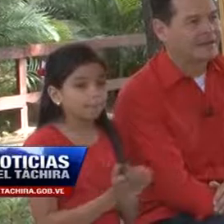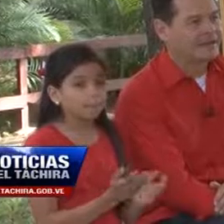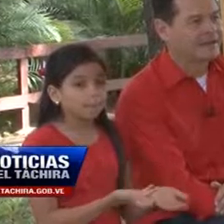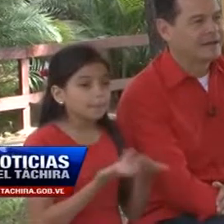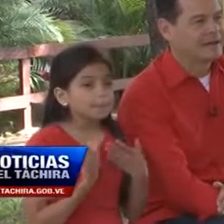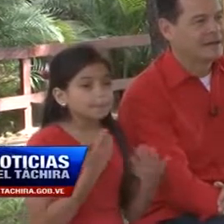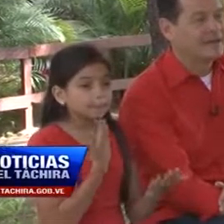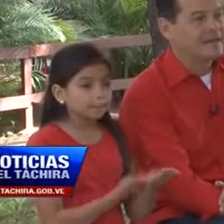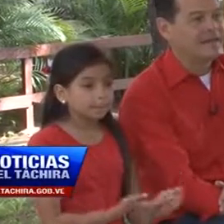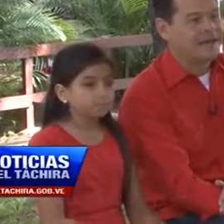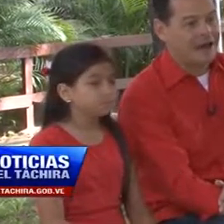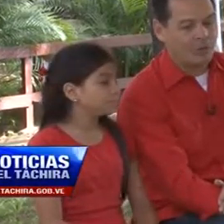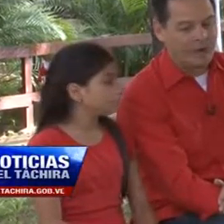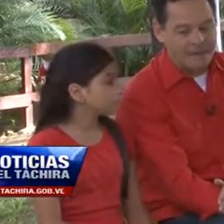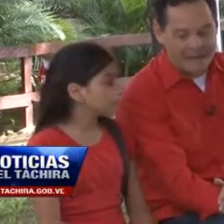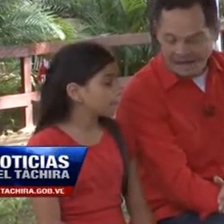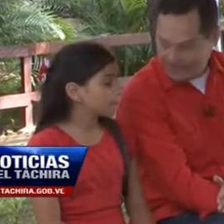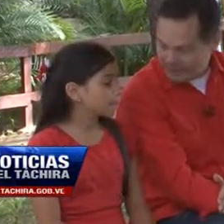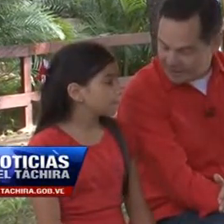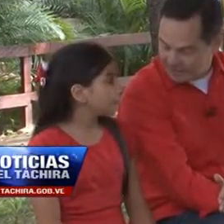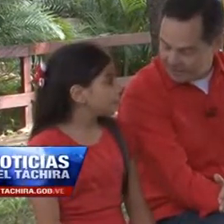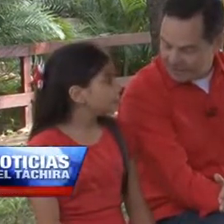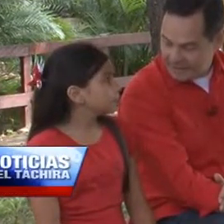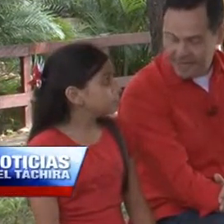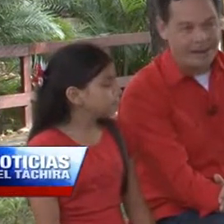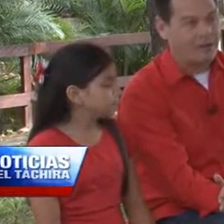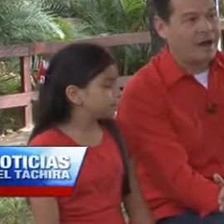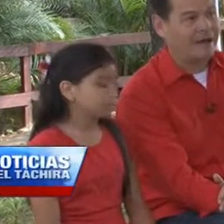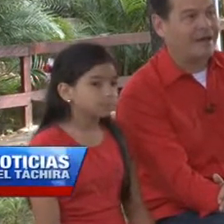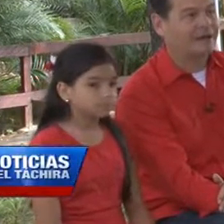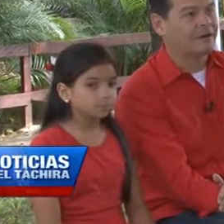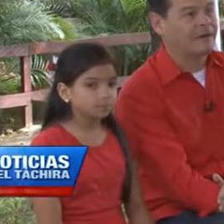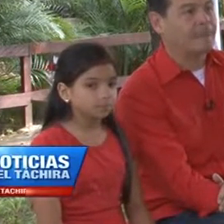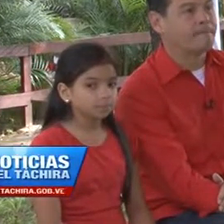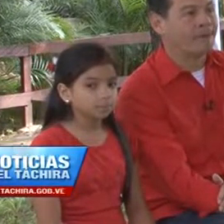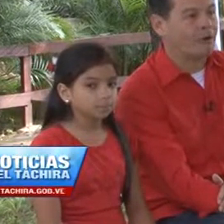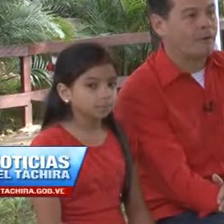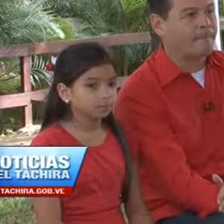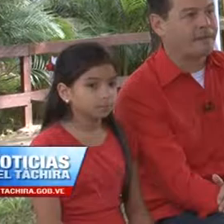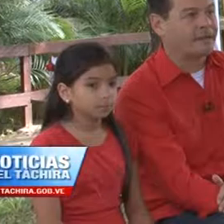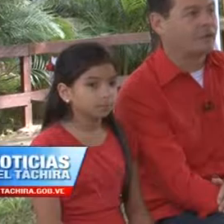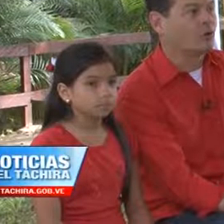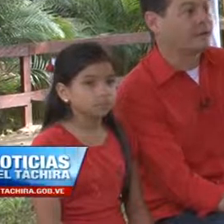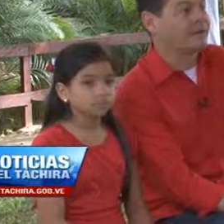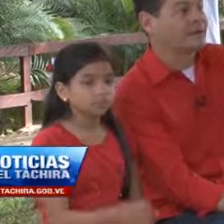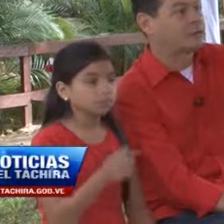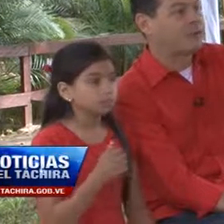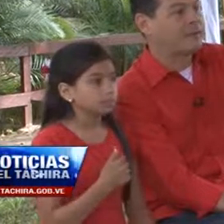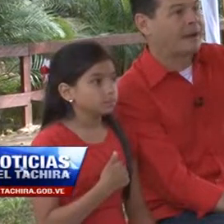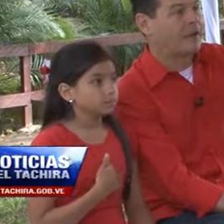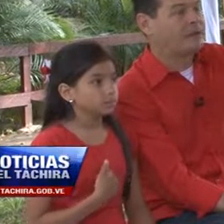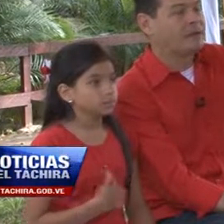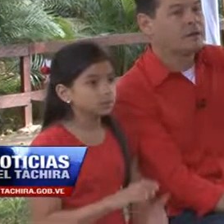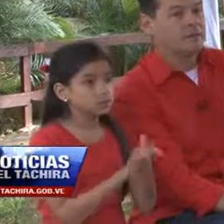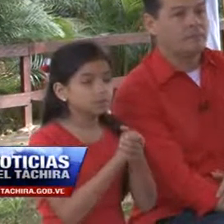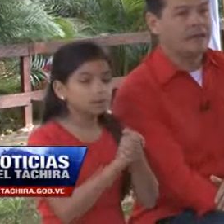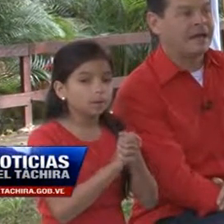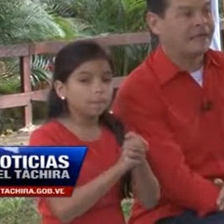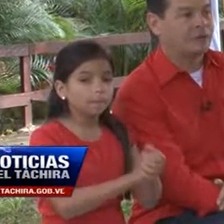atender. Y a una amiga que estaba allí, ¿no?, le vamos a dar empleo a partir de hoy. Debe estar todo preparado